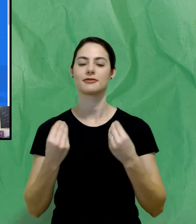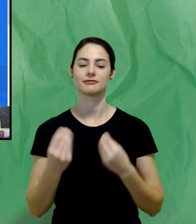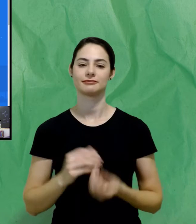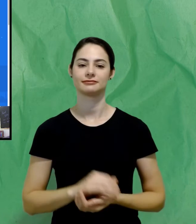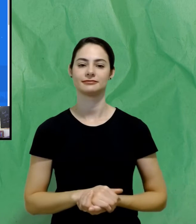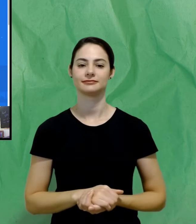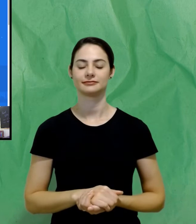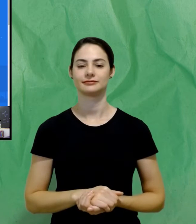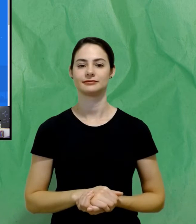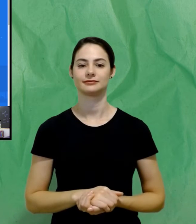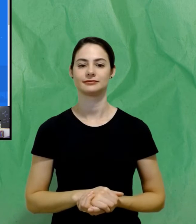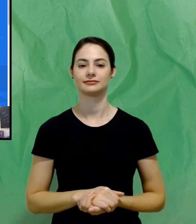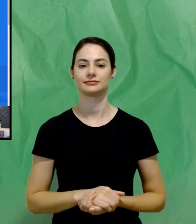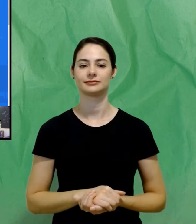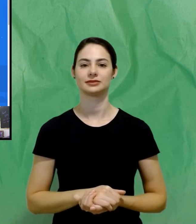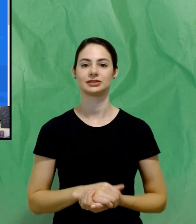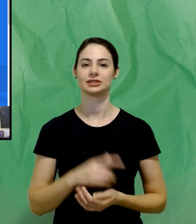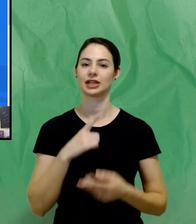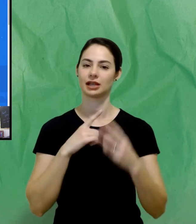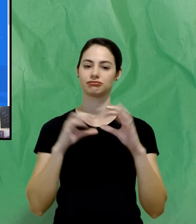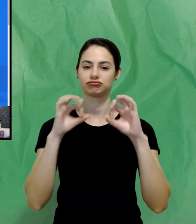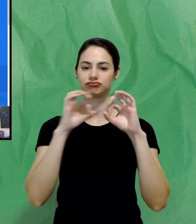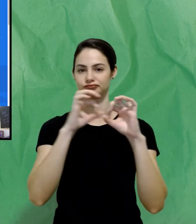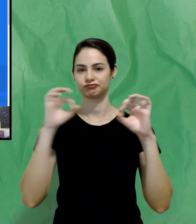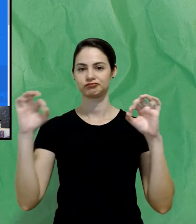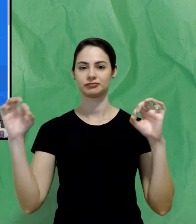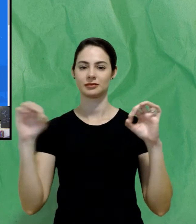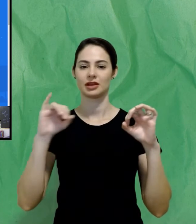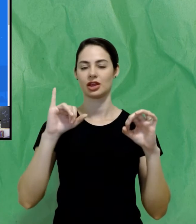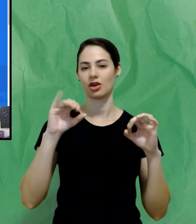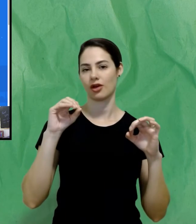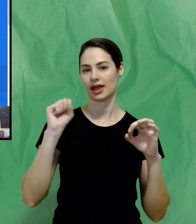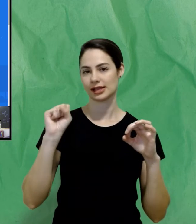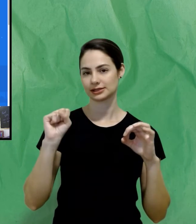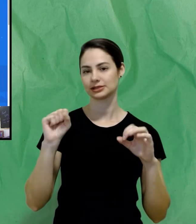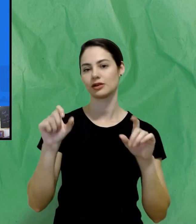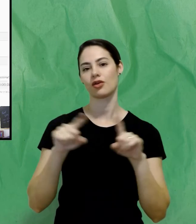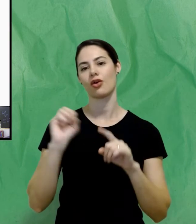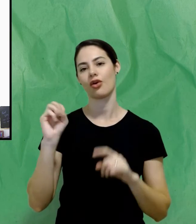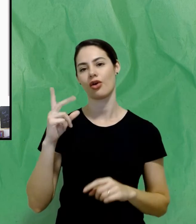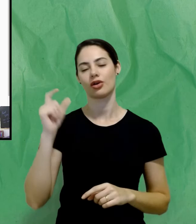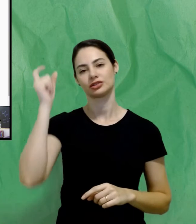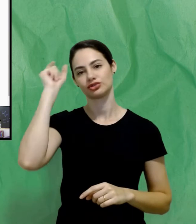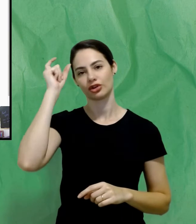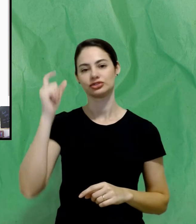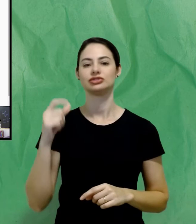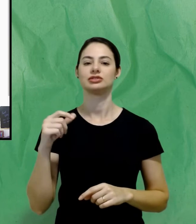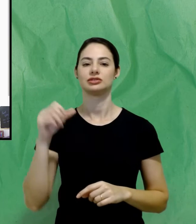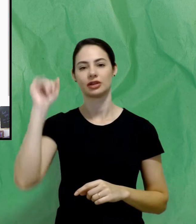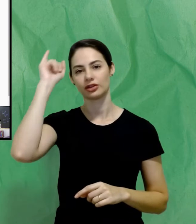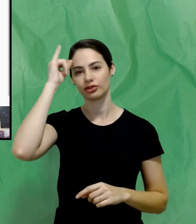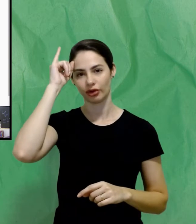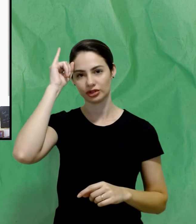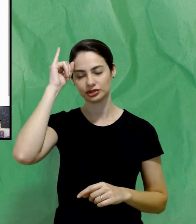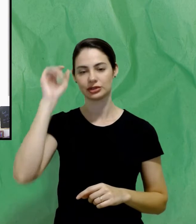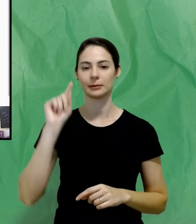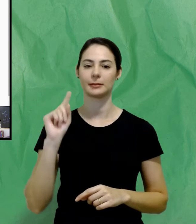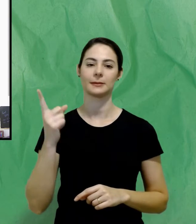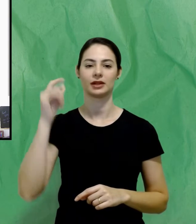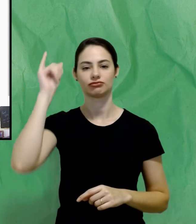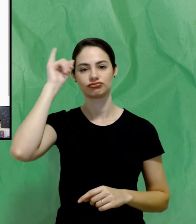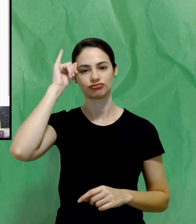gente tem aqui como adicionar para iOS, para Android. Vamos vir aqui em Android primeiro e eu